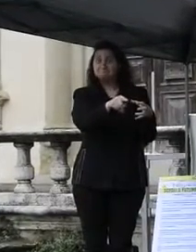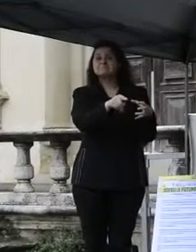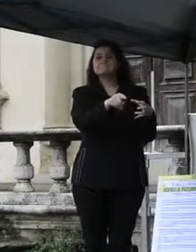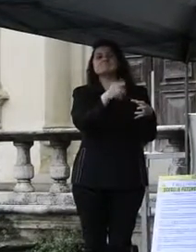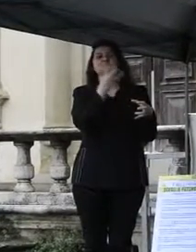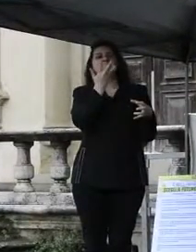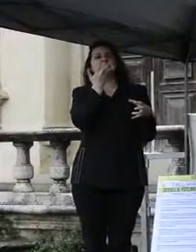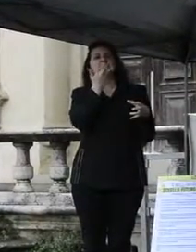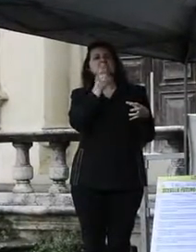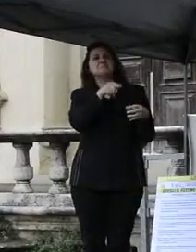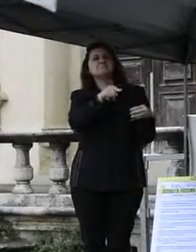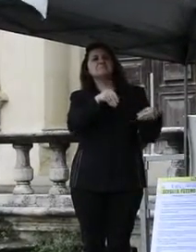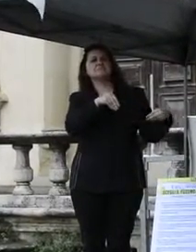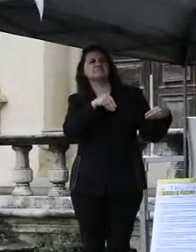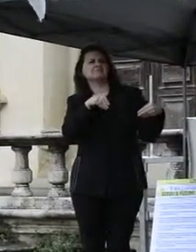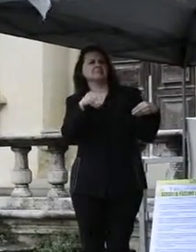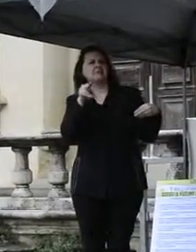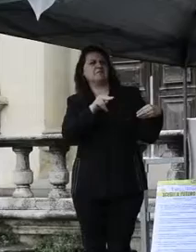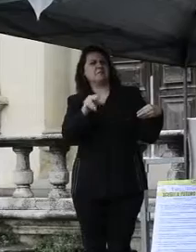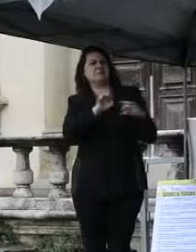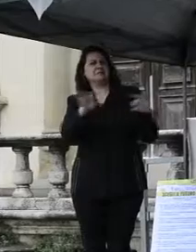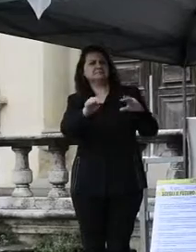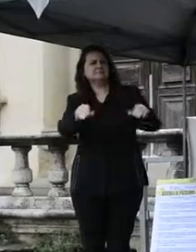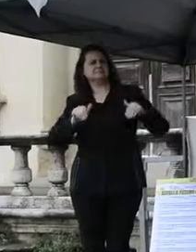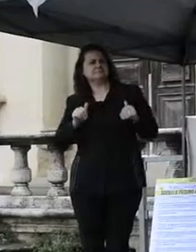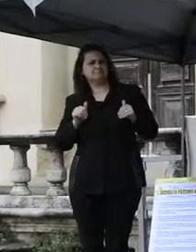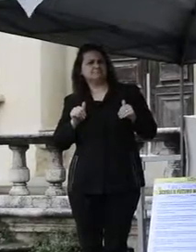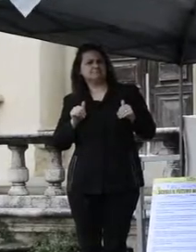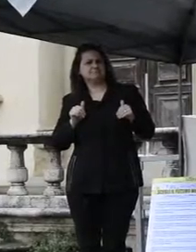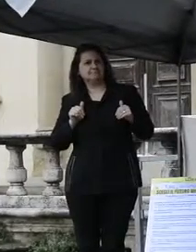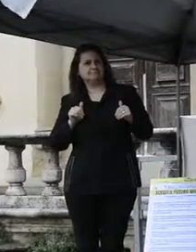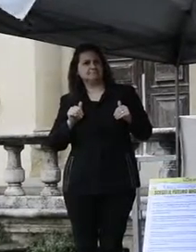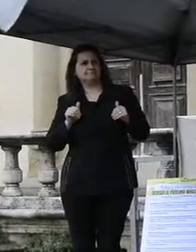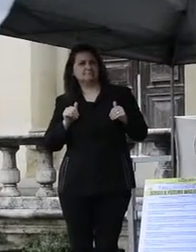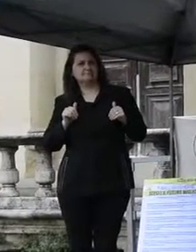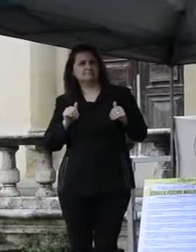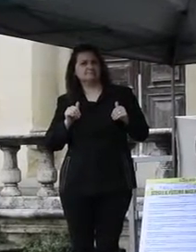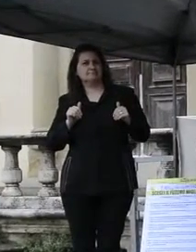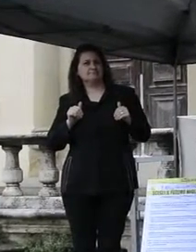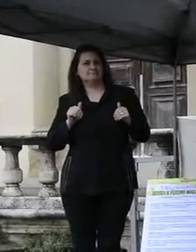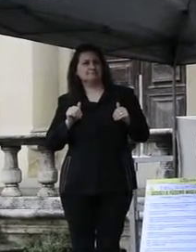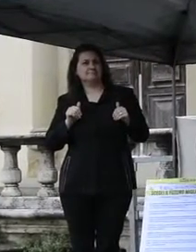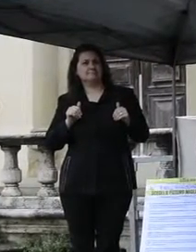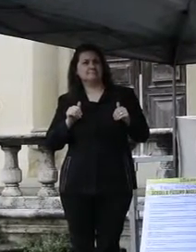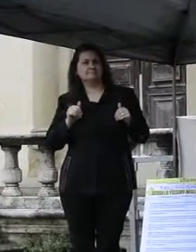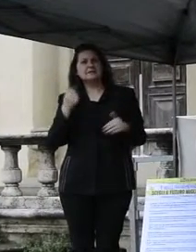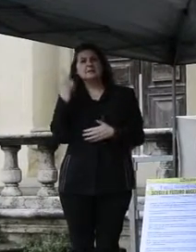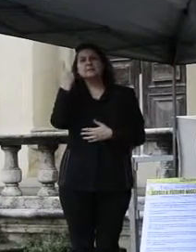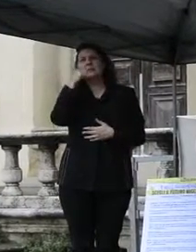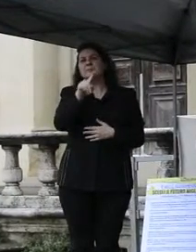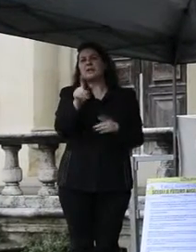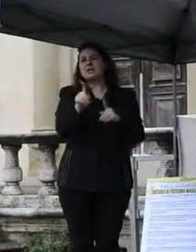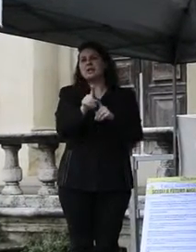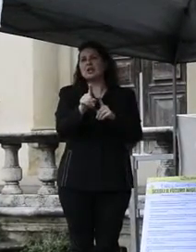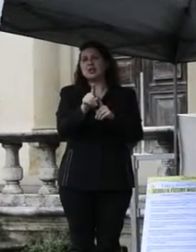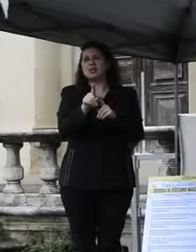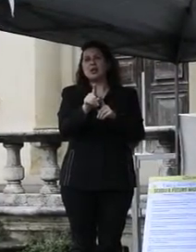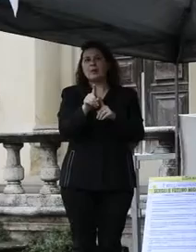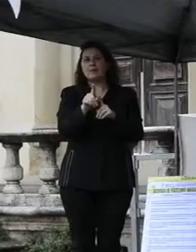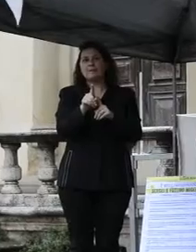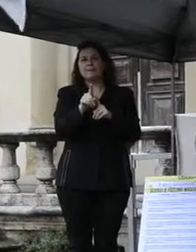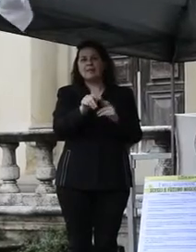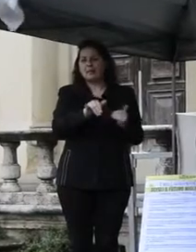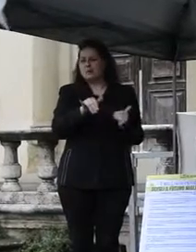neanche partecipare ai voti quando si trattava di non poter farle, neanche potevano uscire, no,